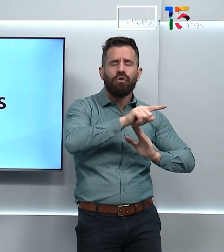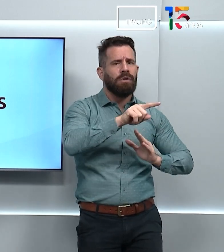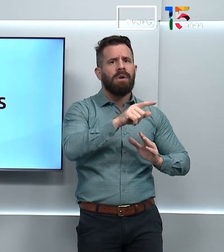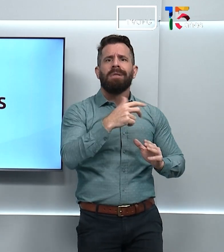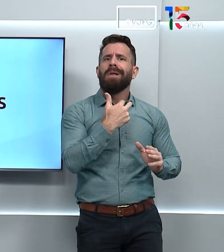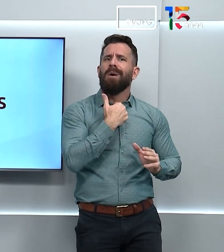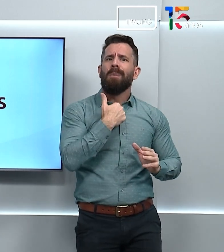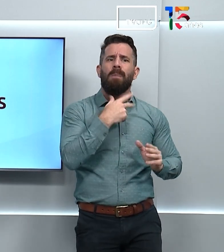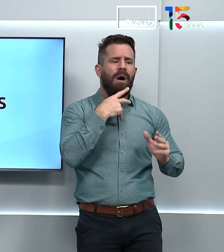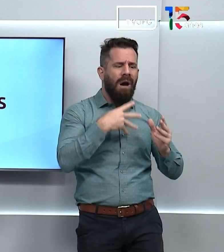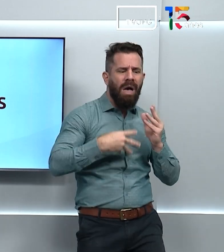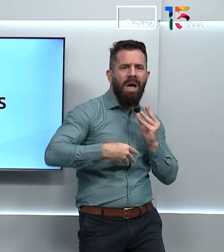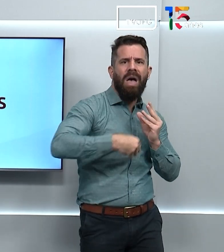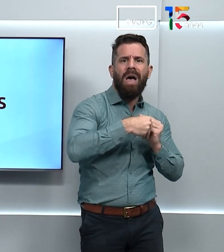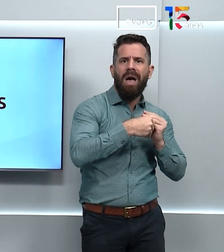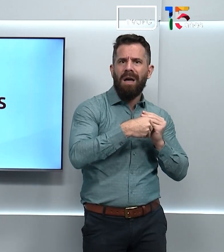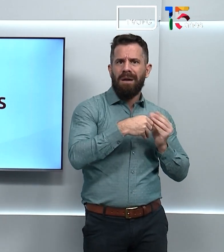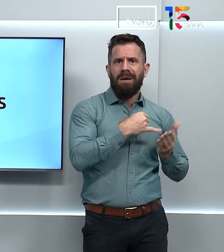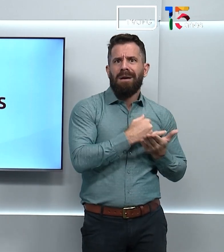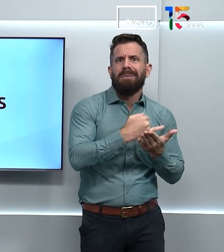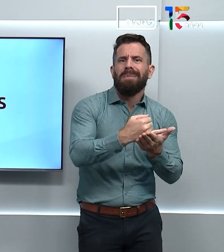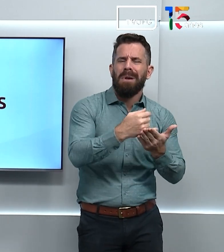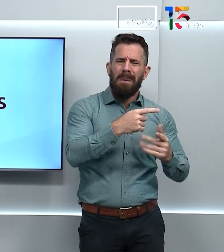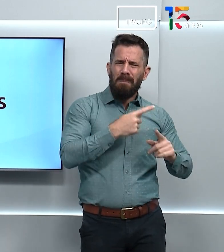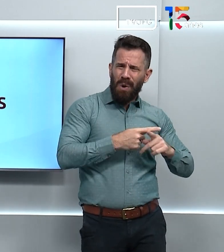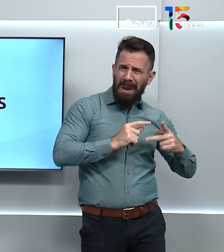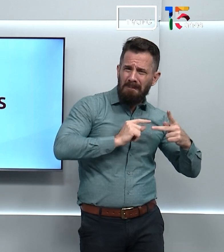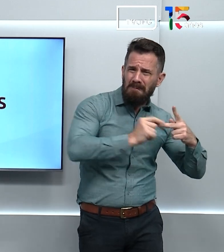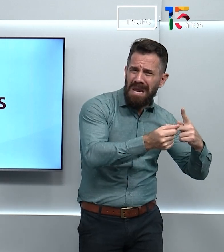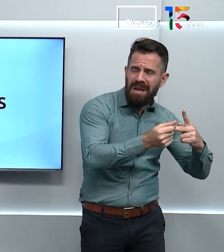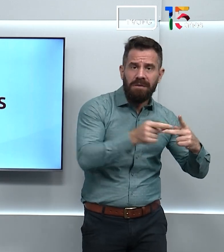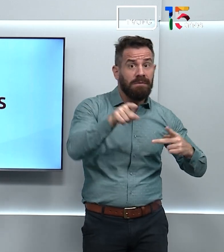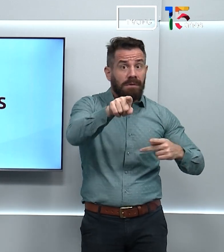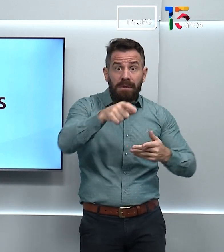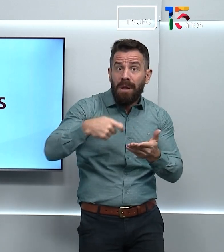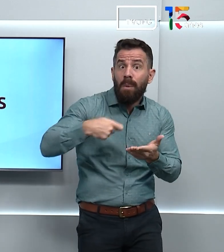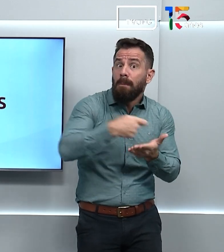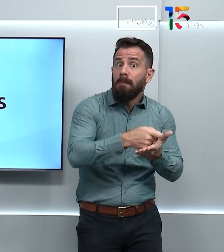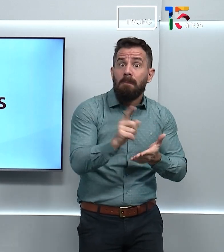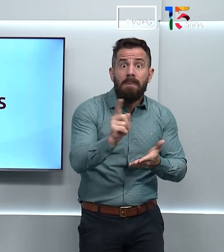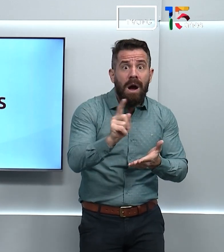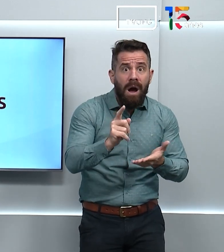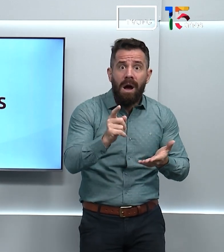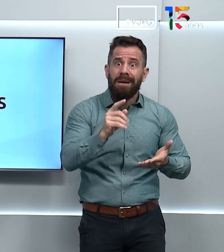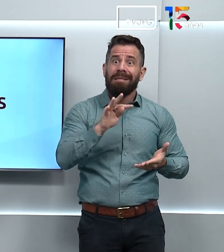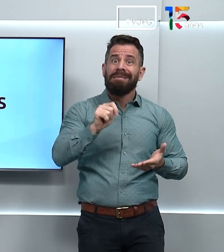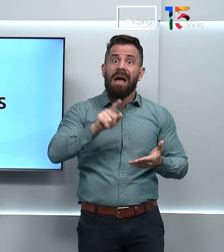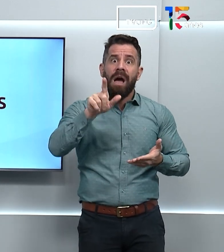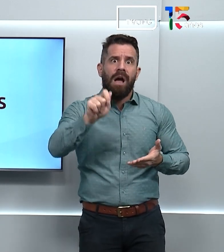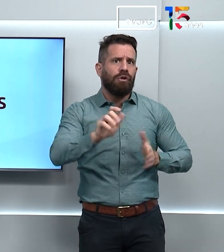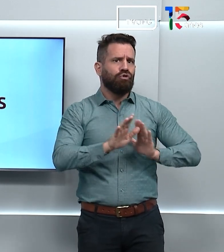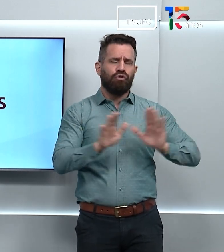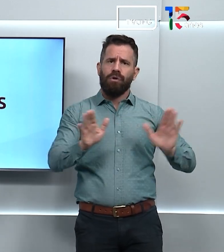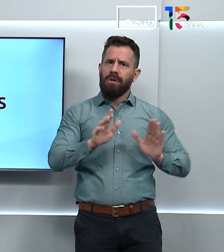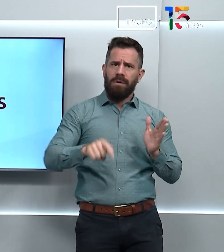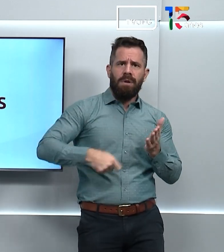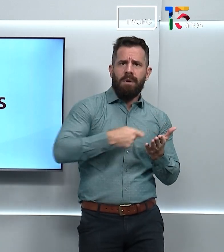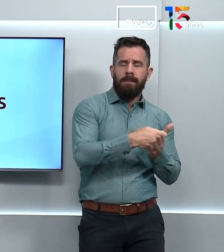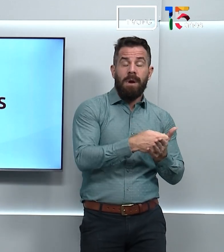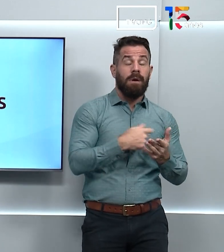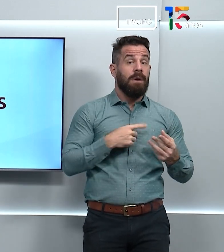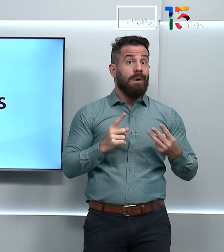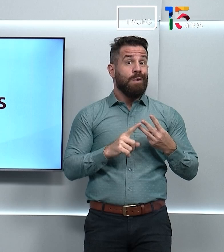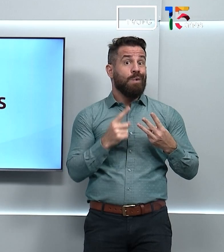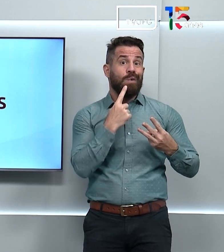por Pix. Isso é ilegal. Então, não pague taxa nenhuma caso você queira passar no Pix. E por último,